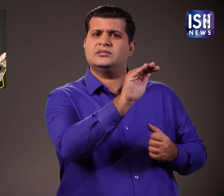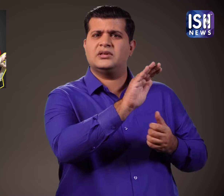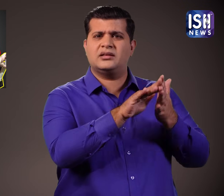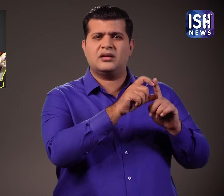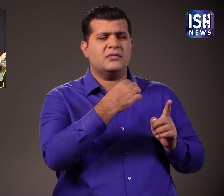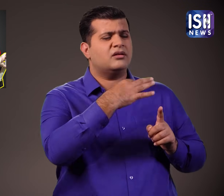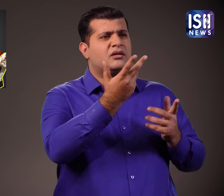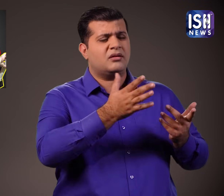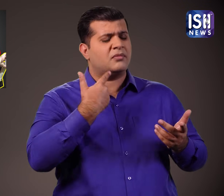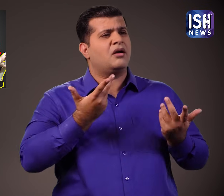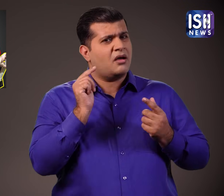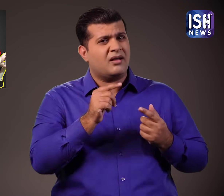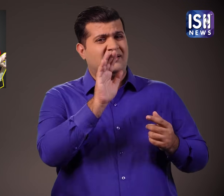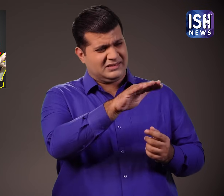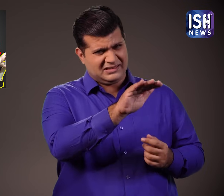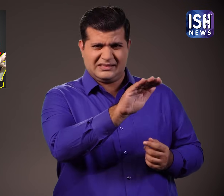का मुझे कभी कोई जवाब नहीं मिलेगा